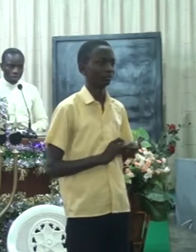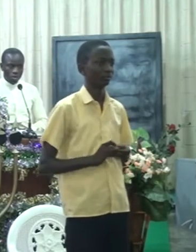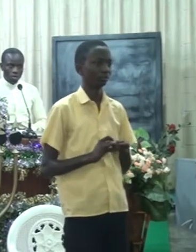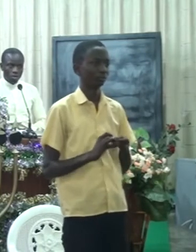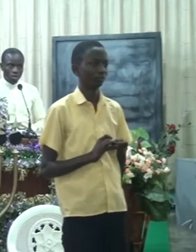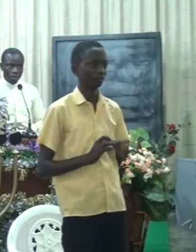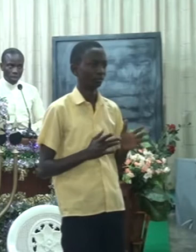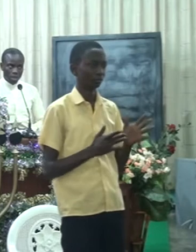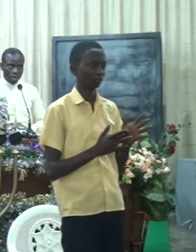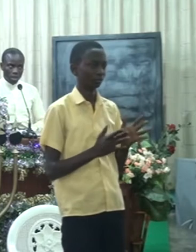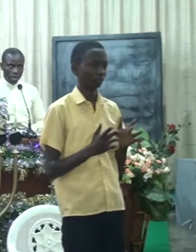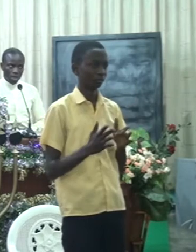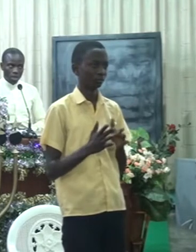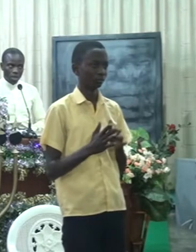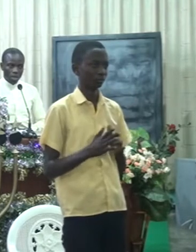Jésus